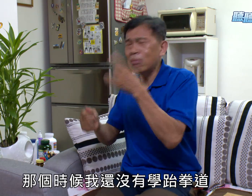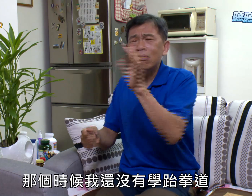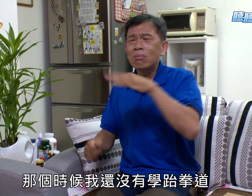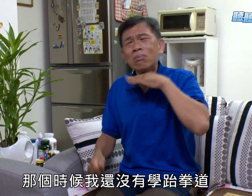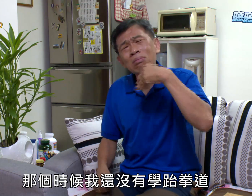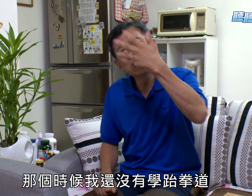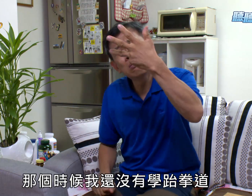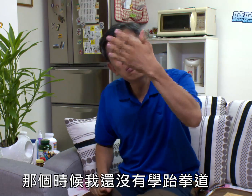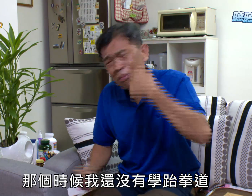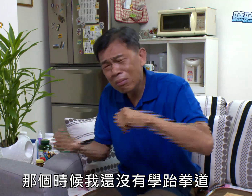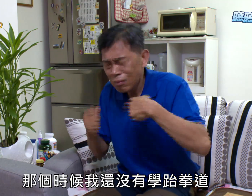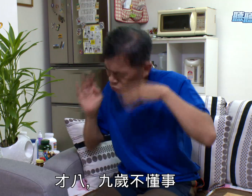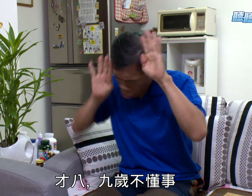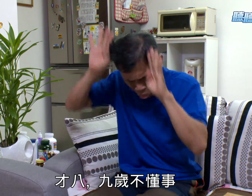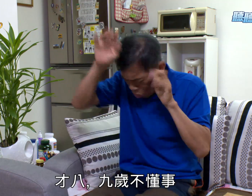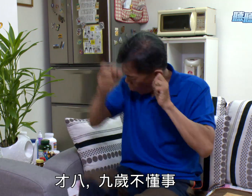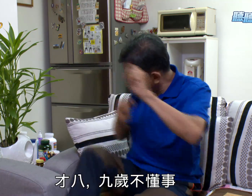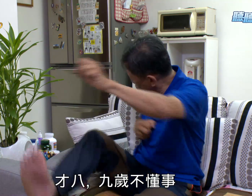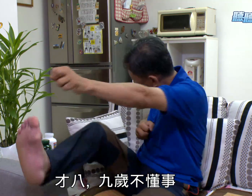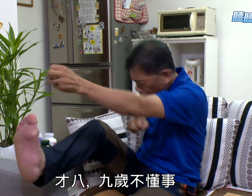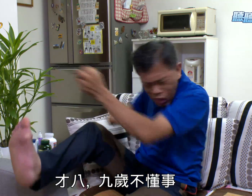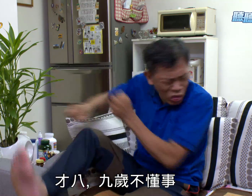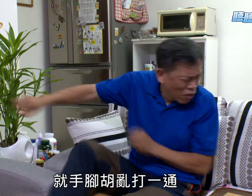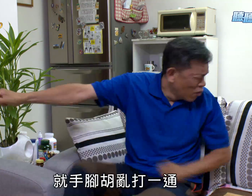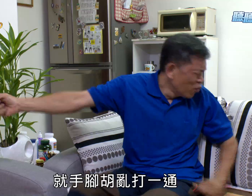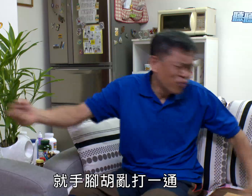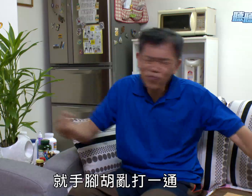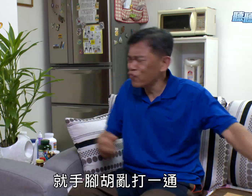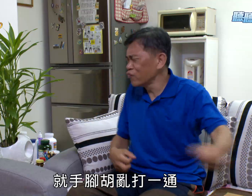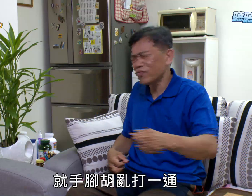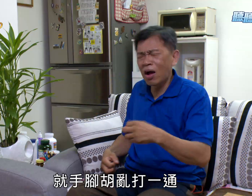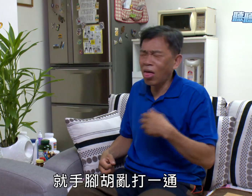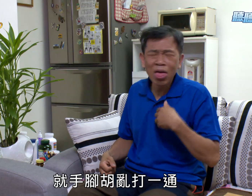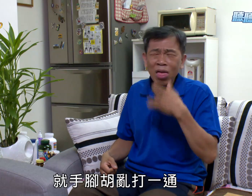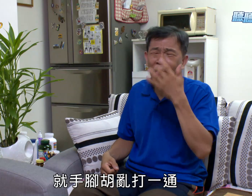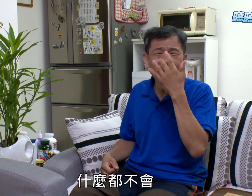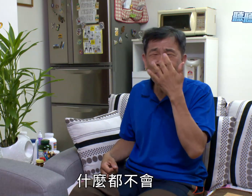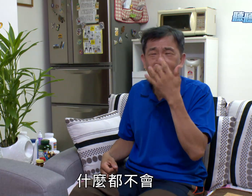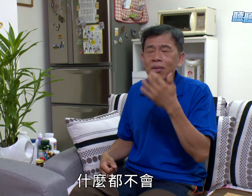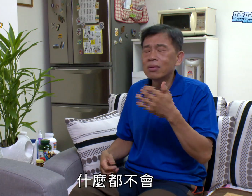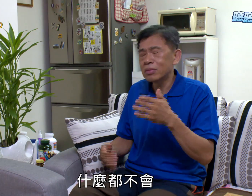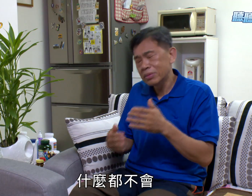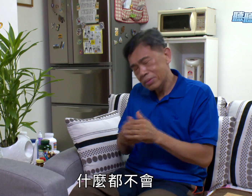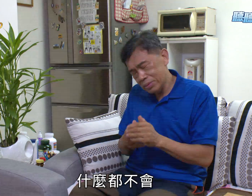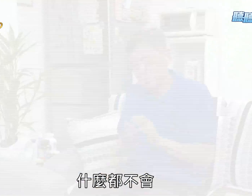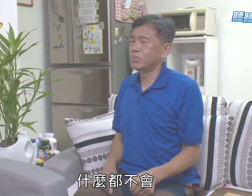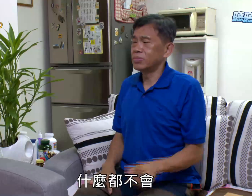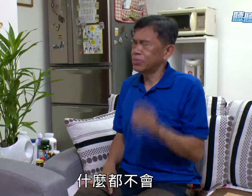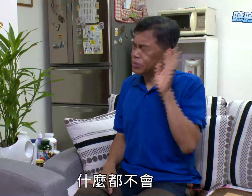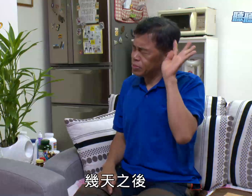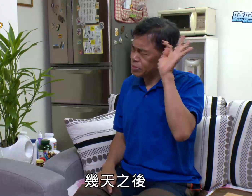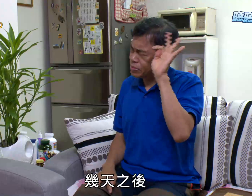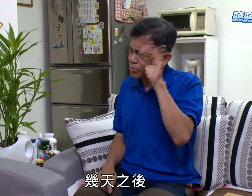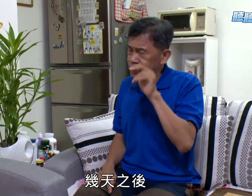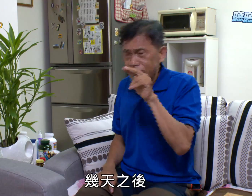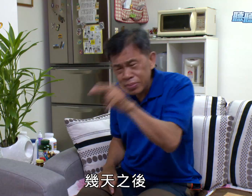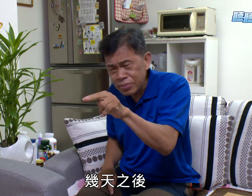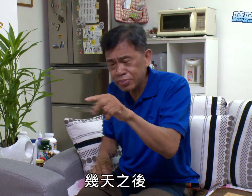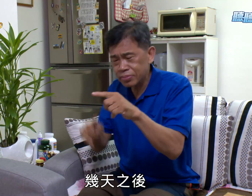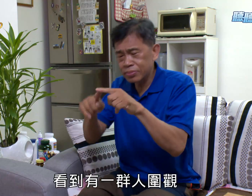还没有学跆拳道，才8、9岁，不懂事，就手脚胡乱打一通，什么都不会。几天之后呢，看